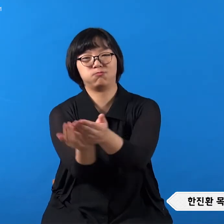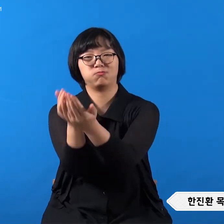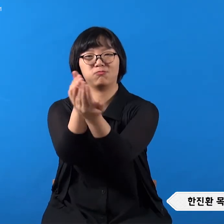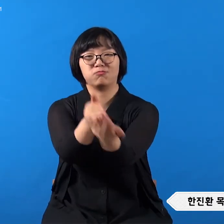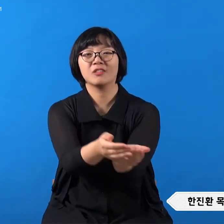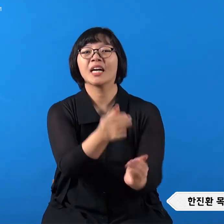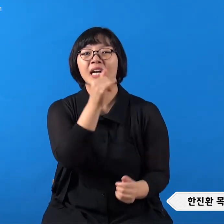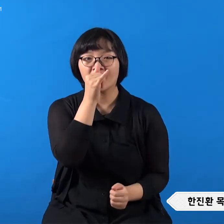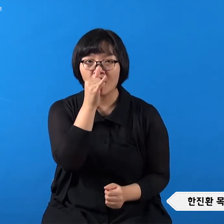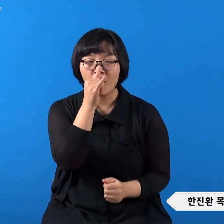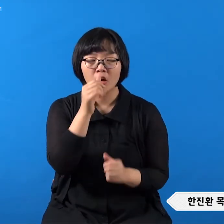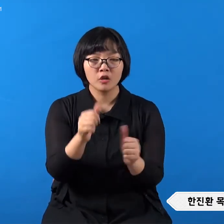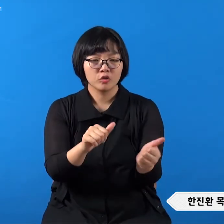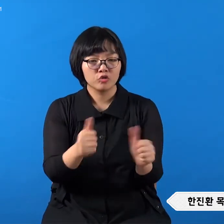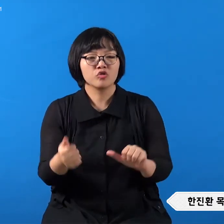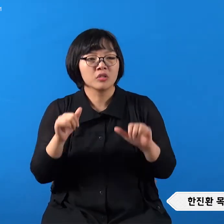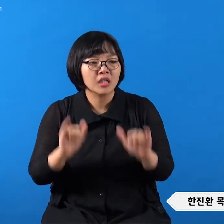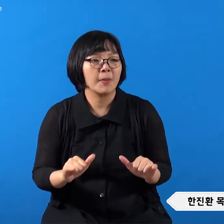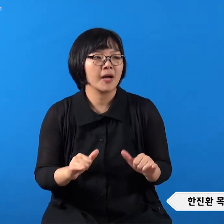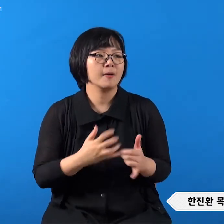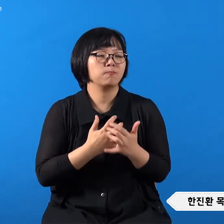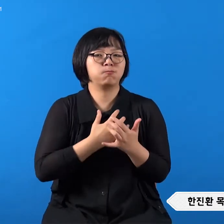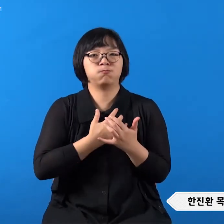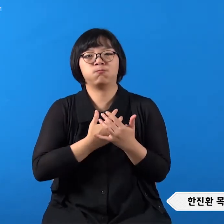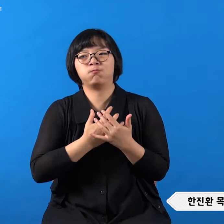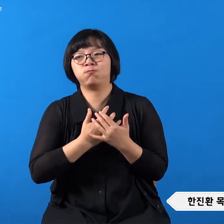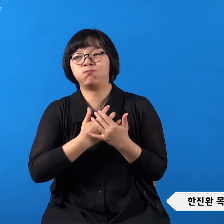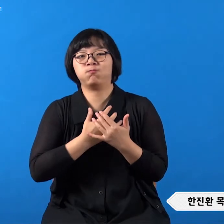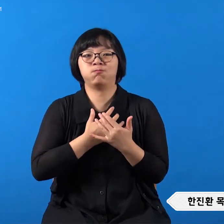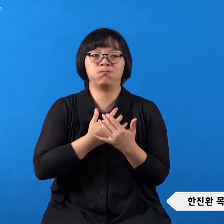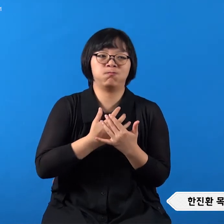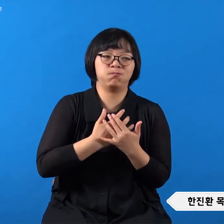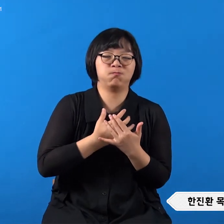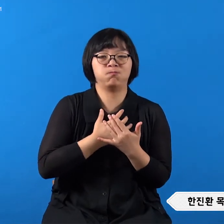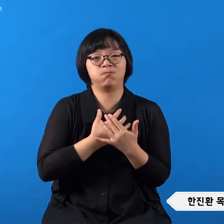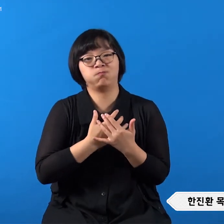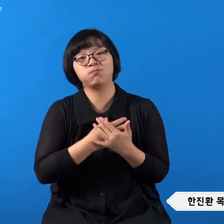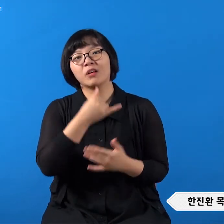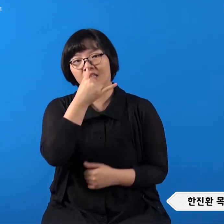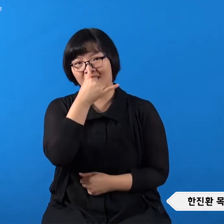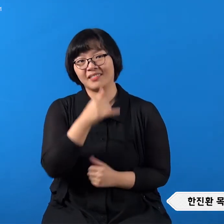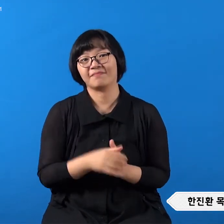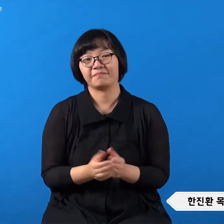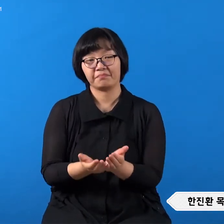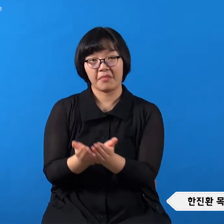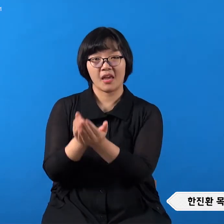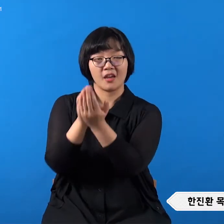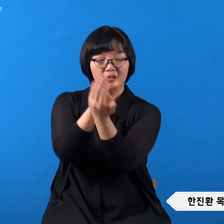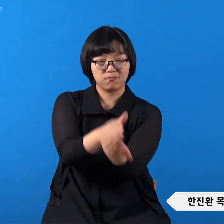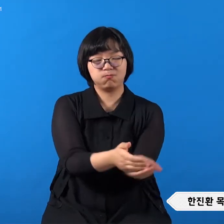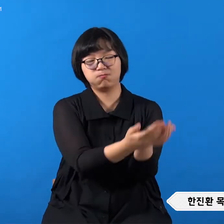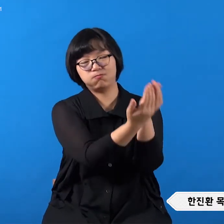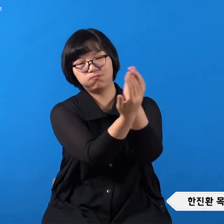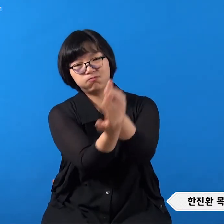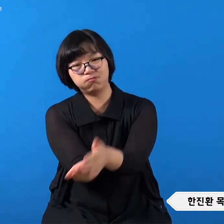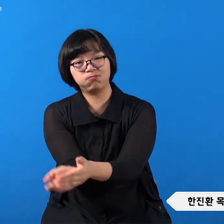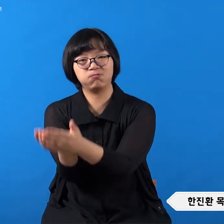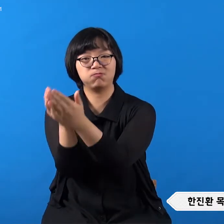죽음의 공포 앞에서 그냥 갑판이 완전히 아수라장이 됐습니다. 그런데 갑판 한